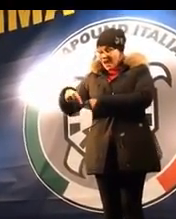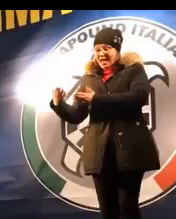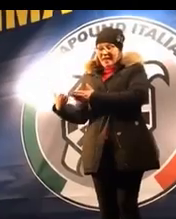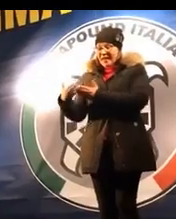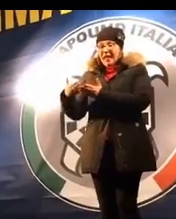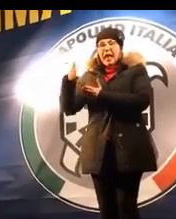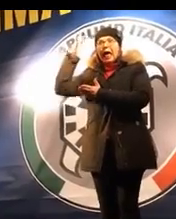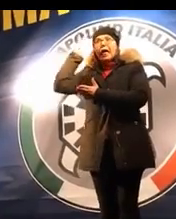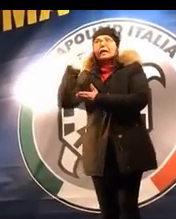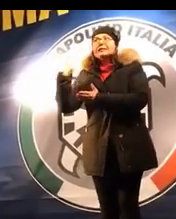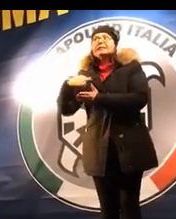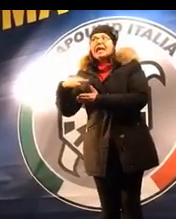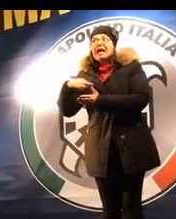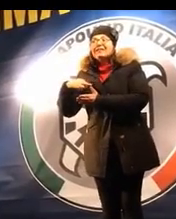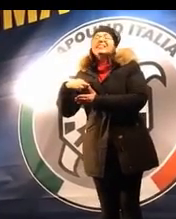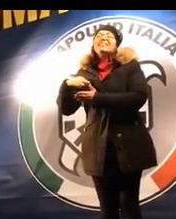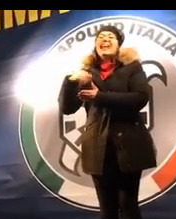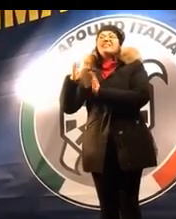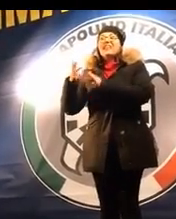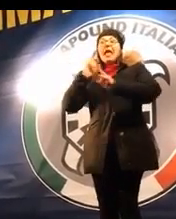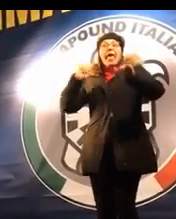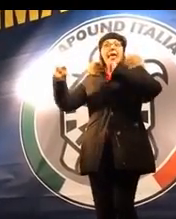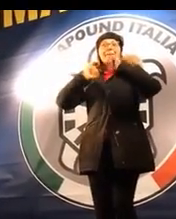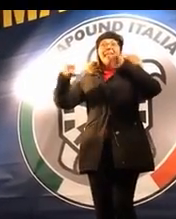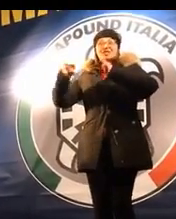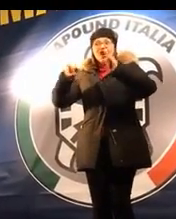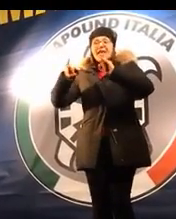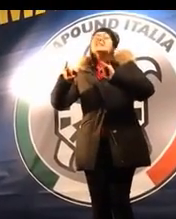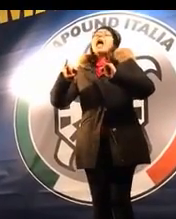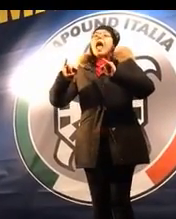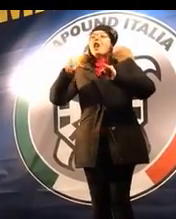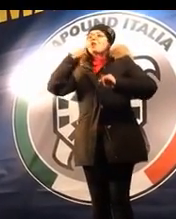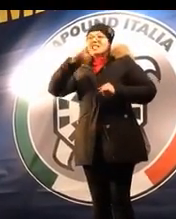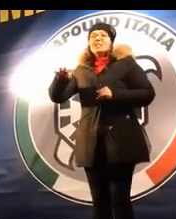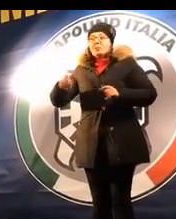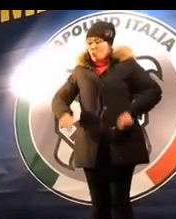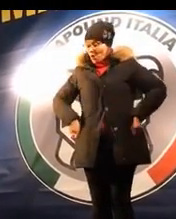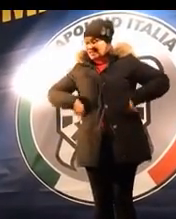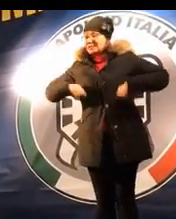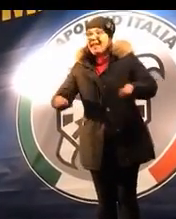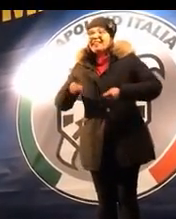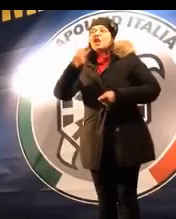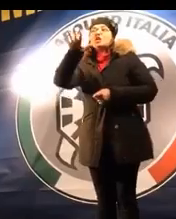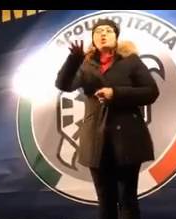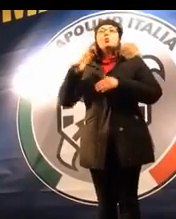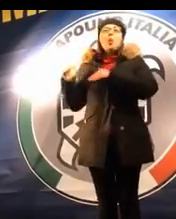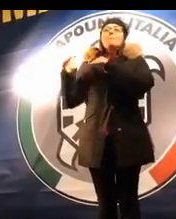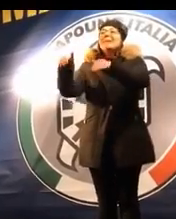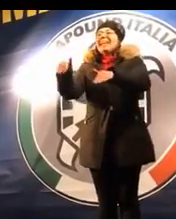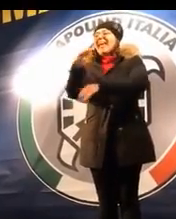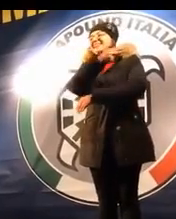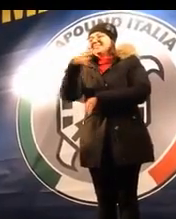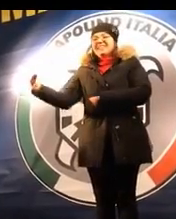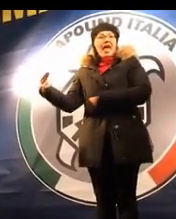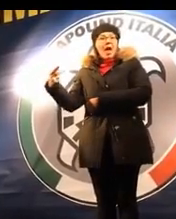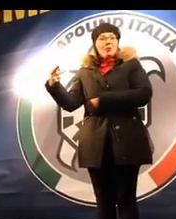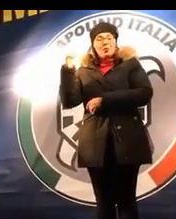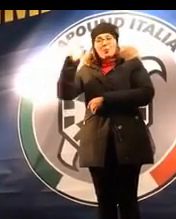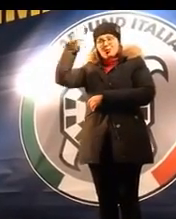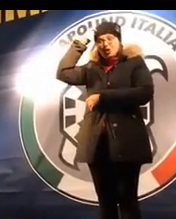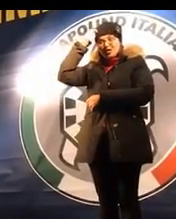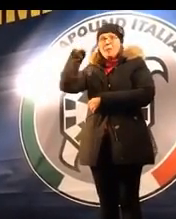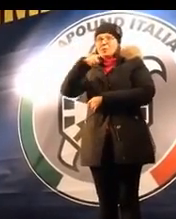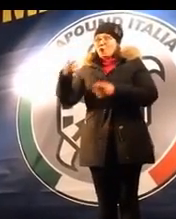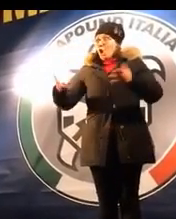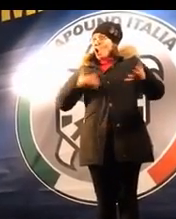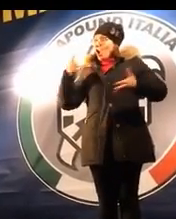c'è l'emergenza che si possono mettere in campo 5 miliardi di euro spesi dalle casse dello Stato. Ecco perché loro sono i primi ad